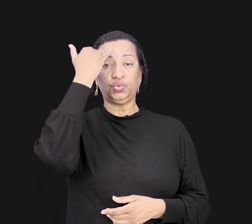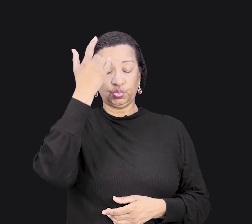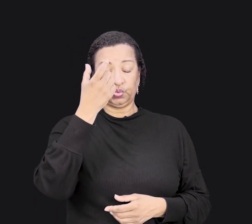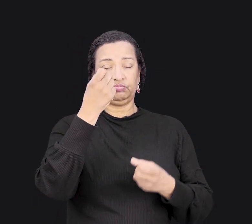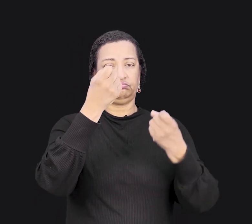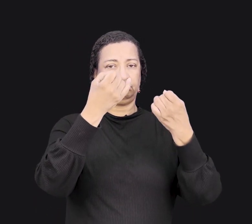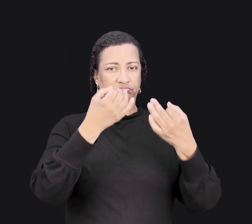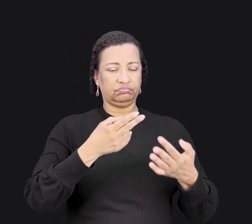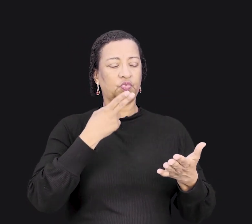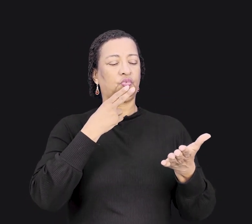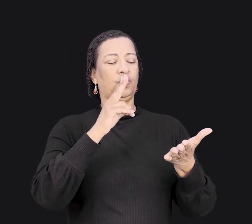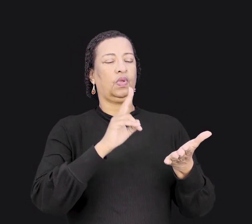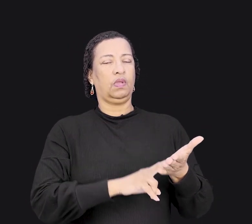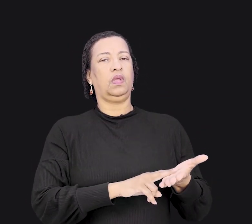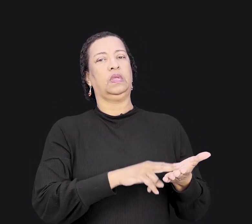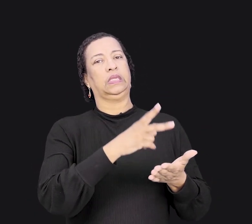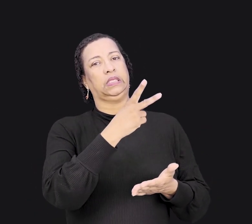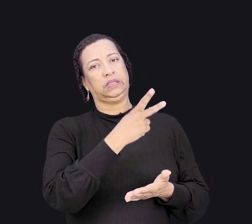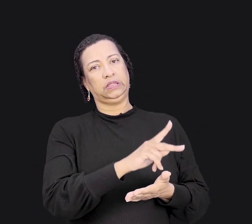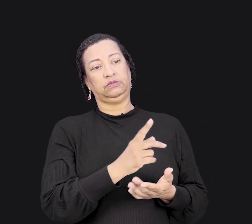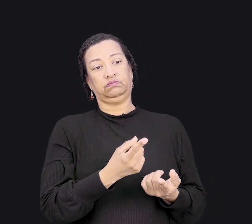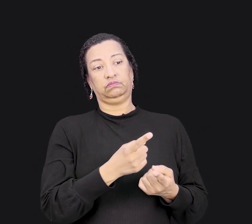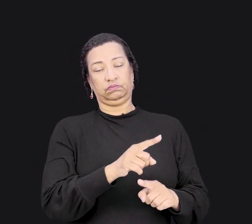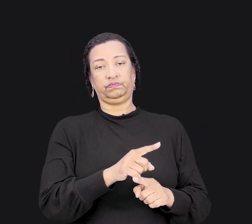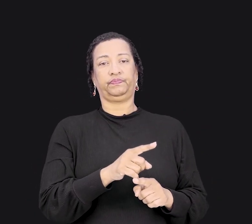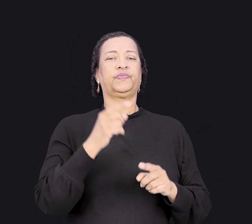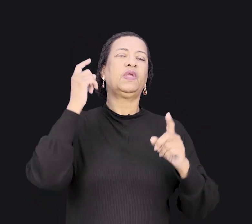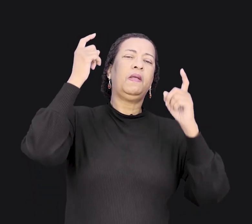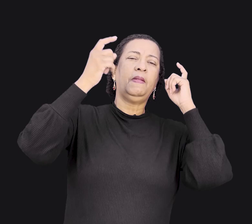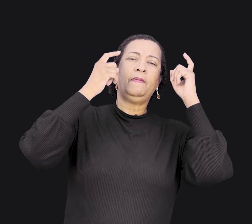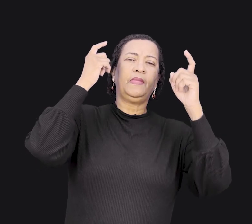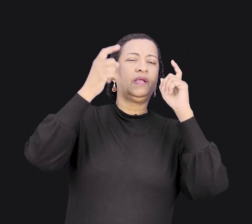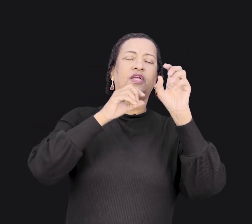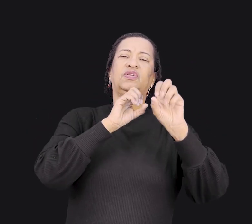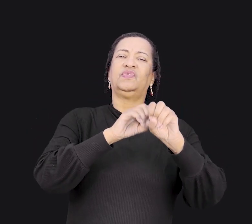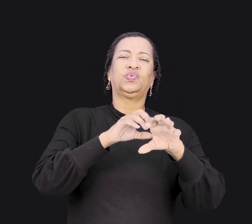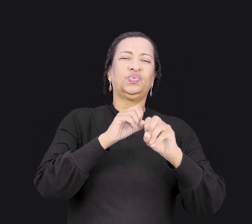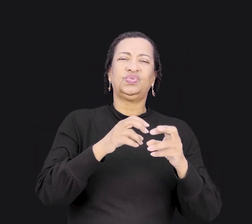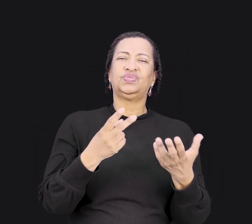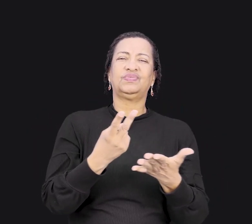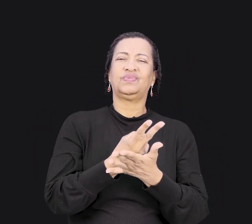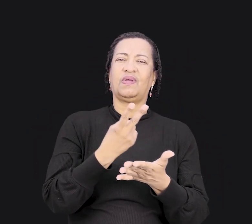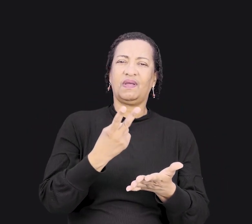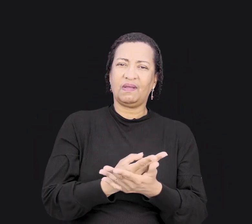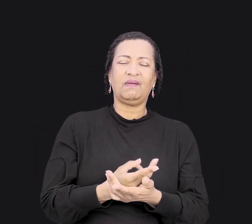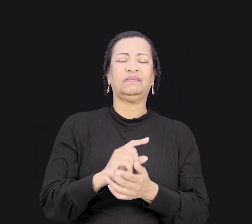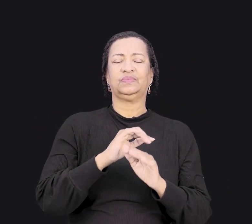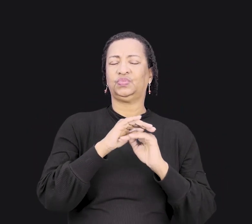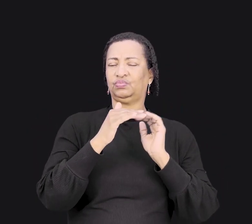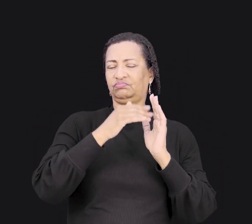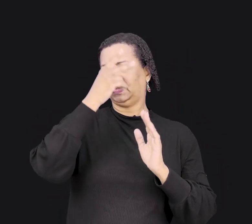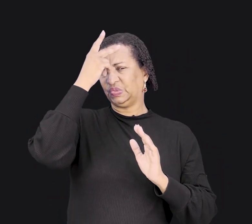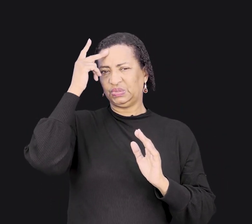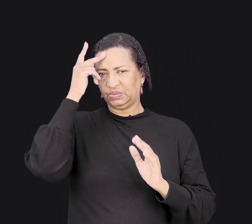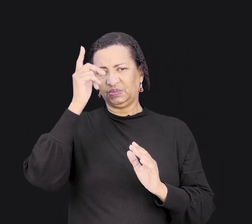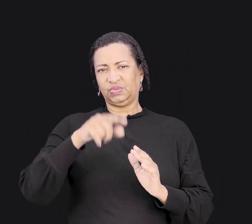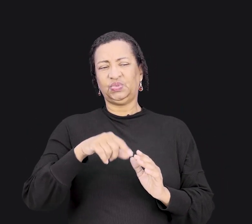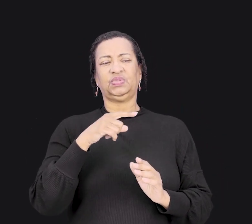epístola. Judas parecia muito preocupado com este ensino apóstata e com aqueles que obviamente estavam sendo afetados por